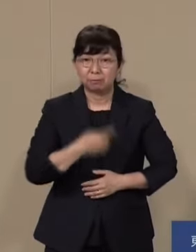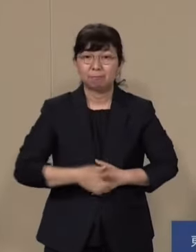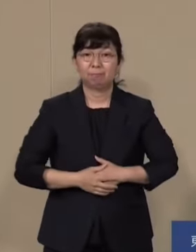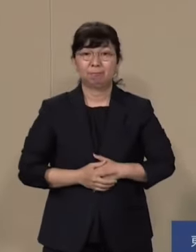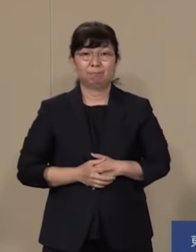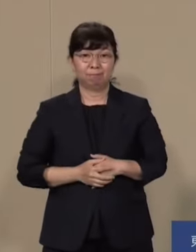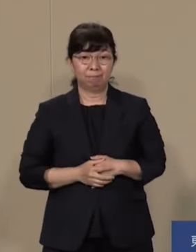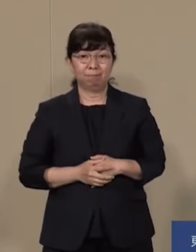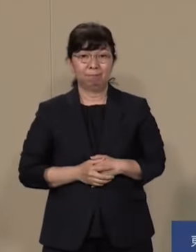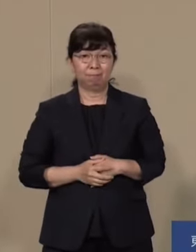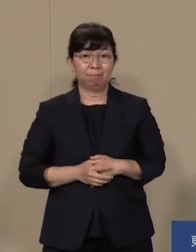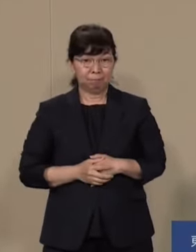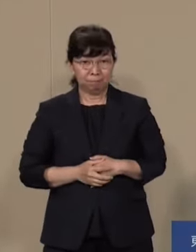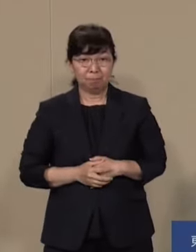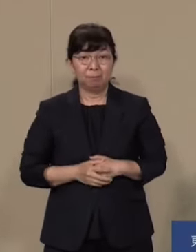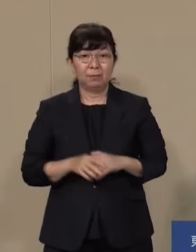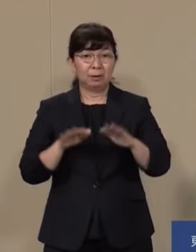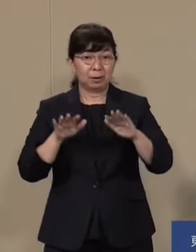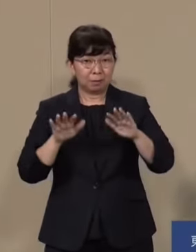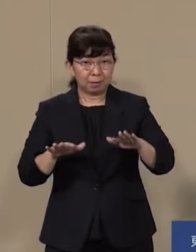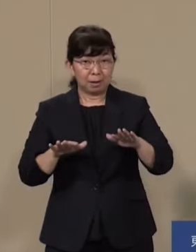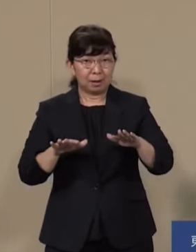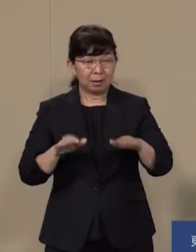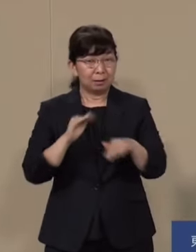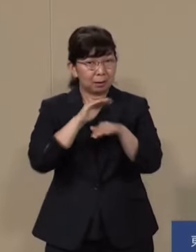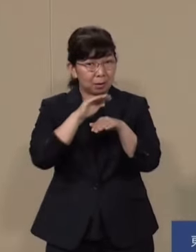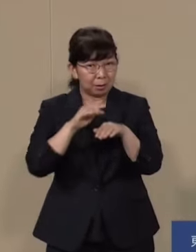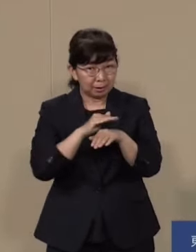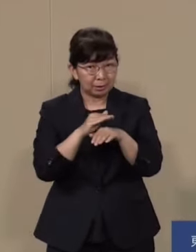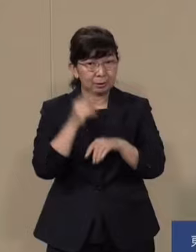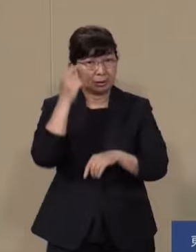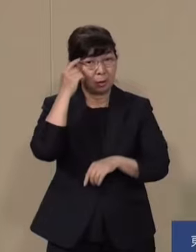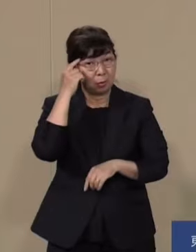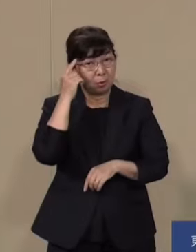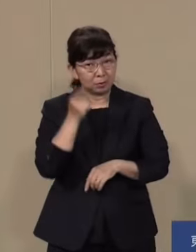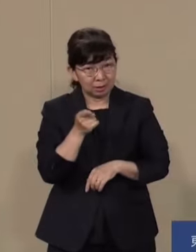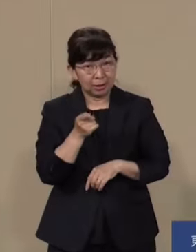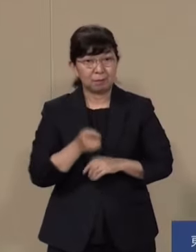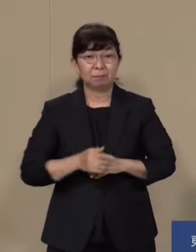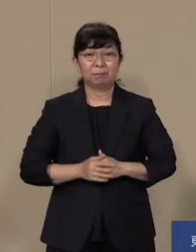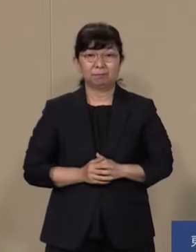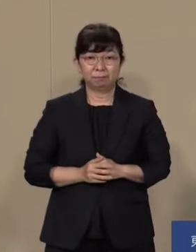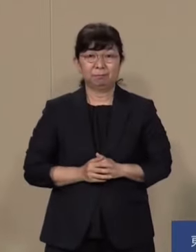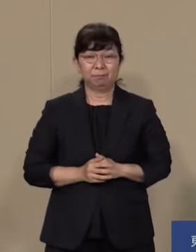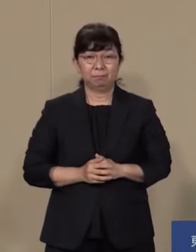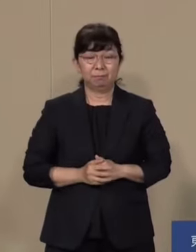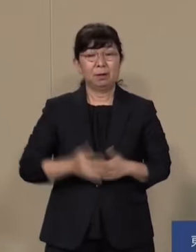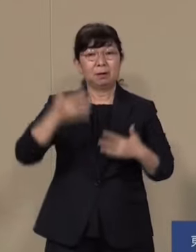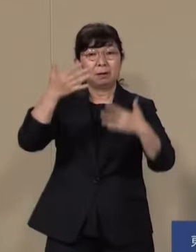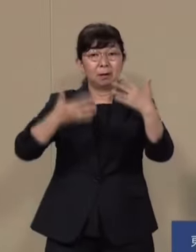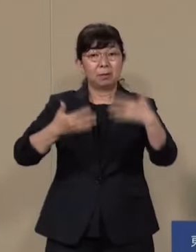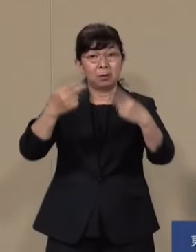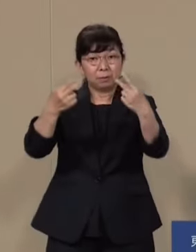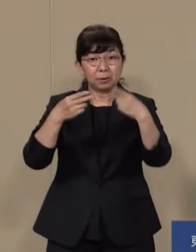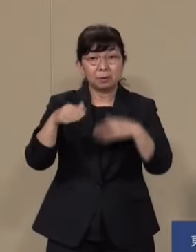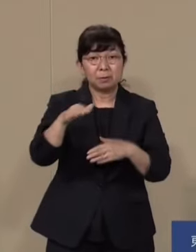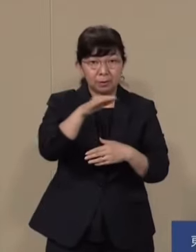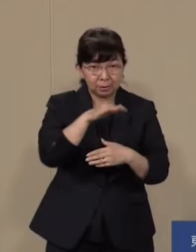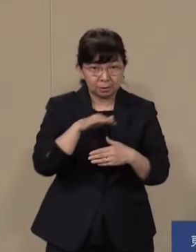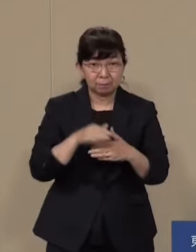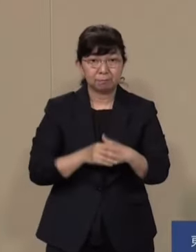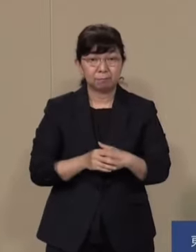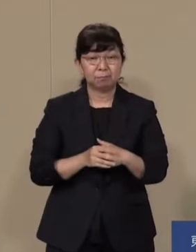です今可愛いと思ったカメラの前のあなた